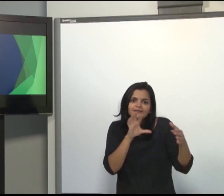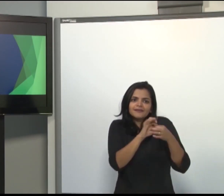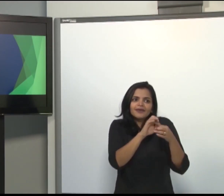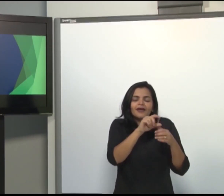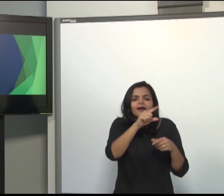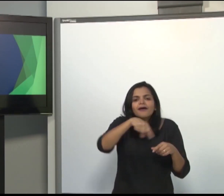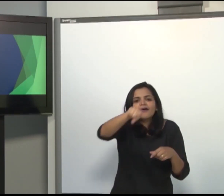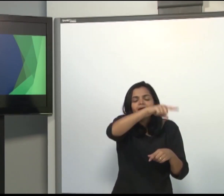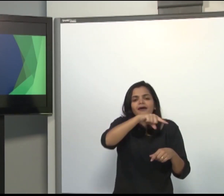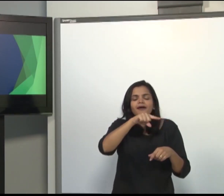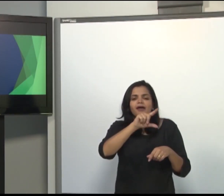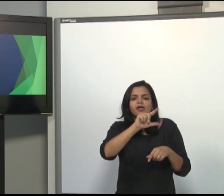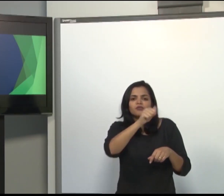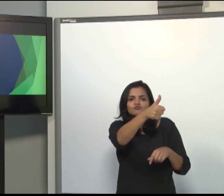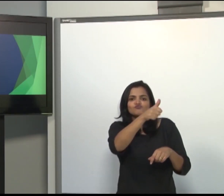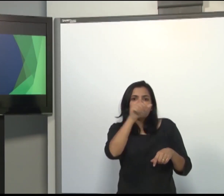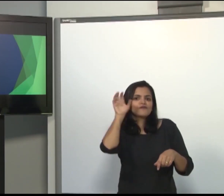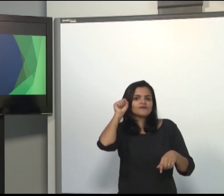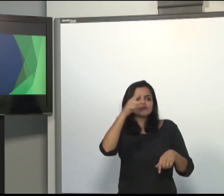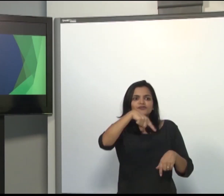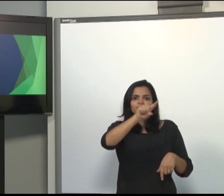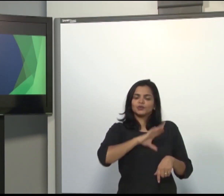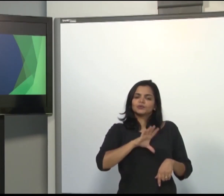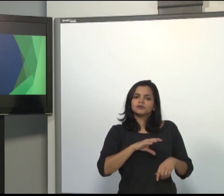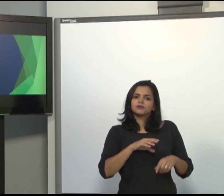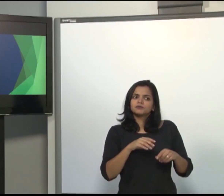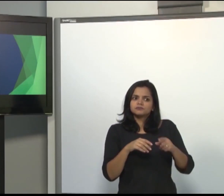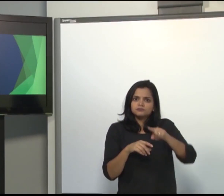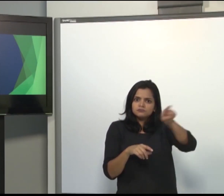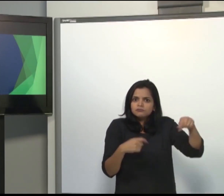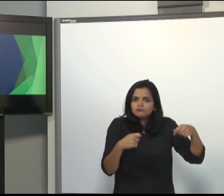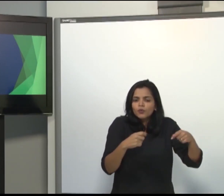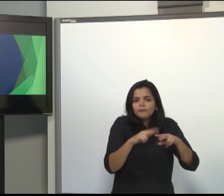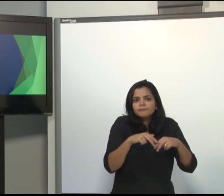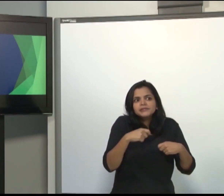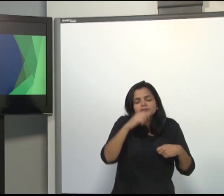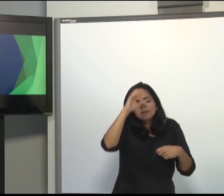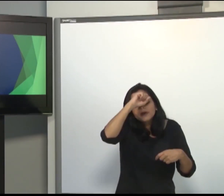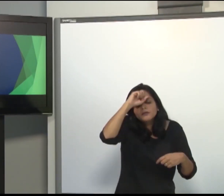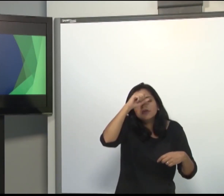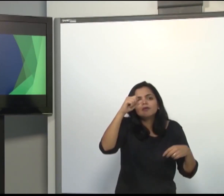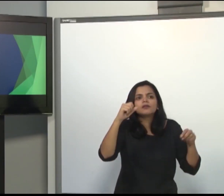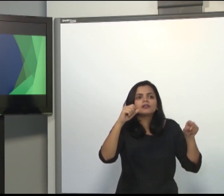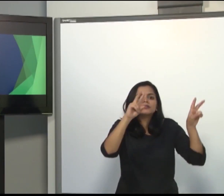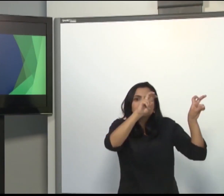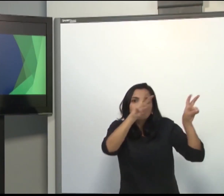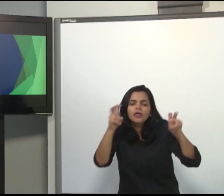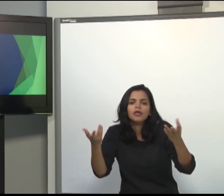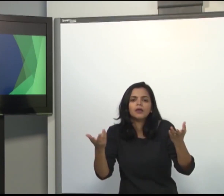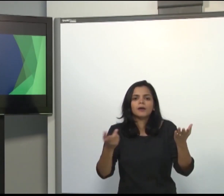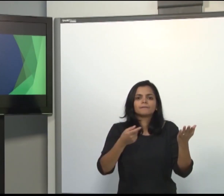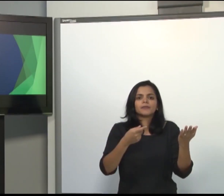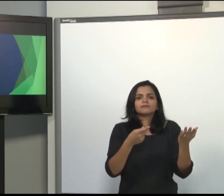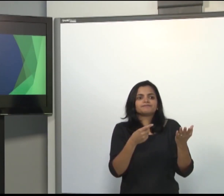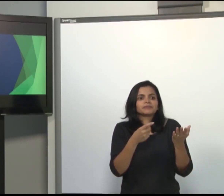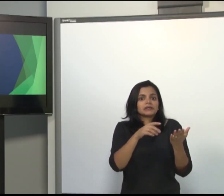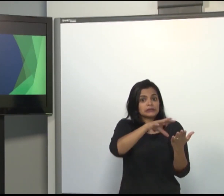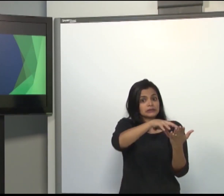fundamental. Por quê? Os ouvintes têm a sua L1, o português, em um processo